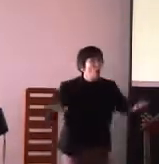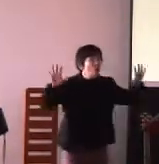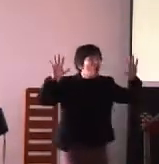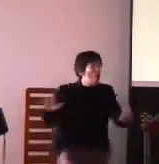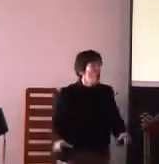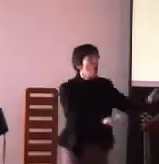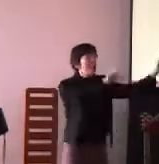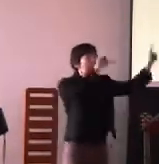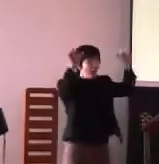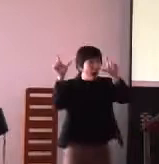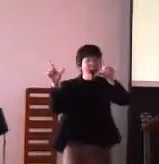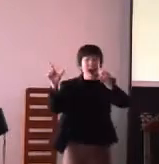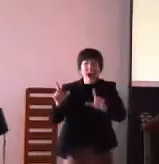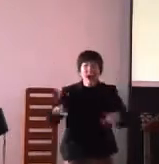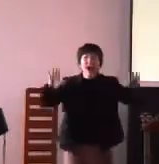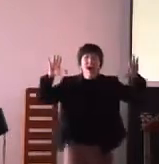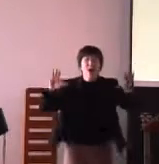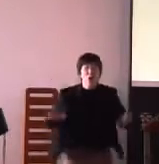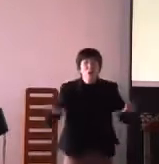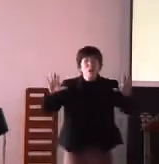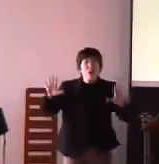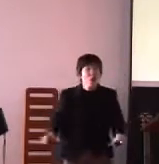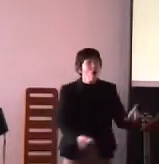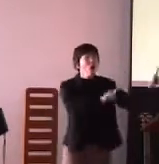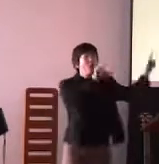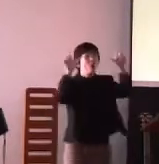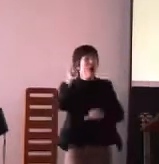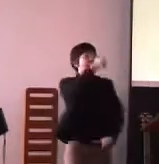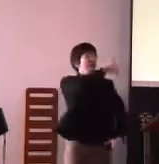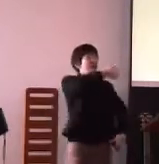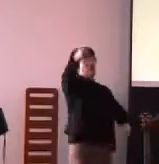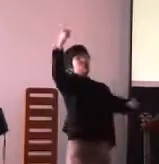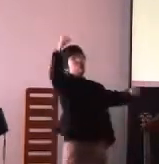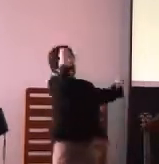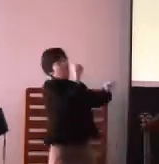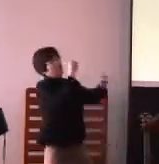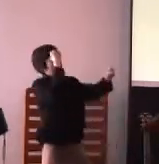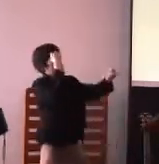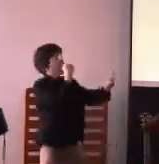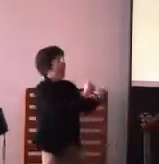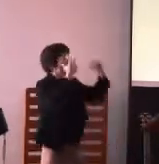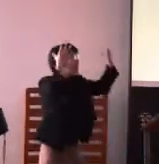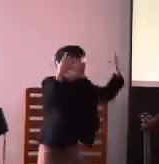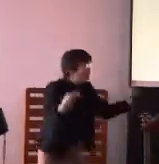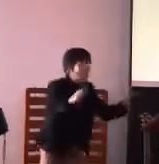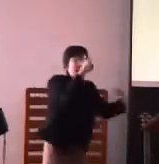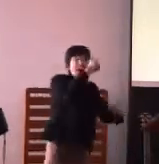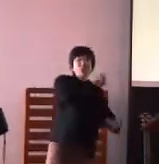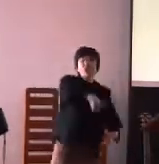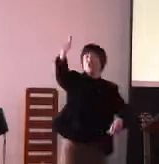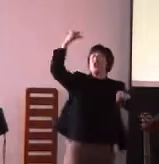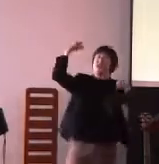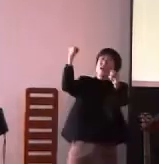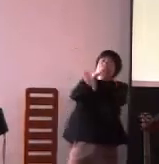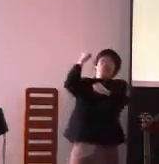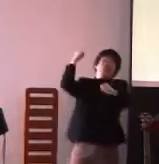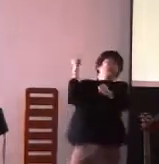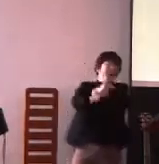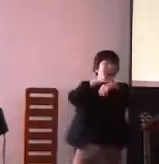この日は、この日は主が作られた、主が作られ